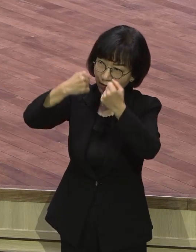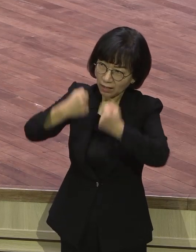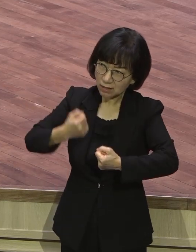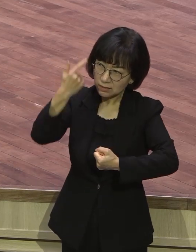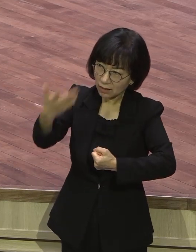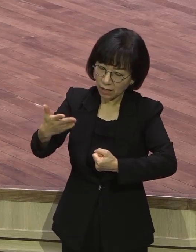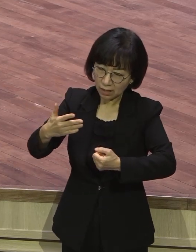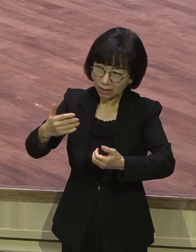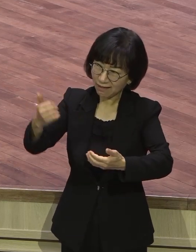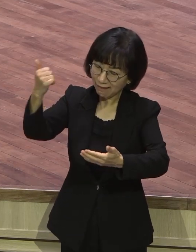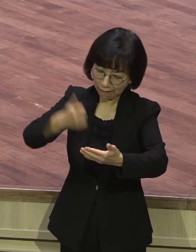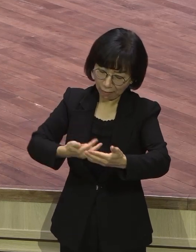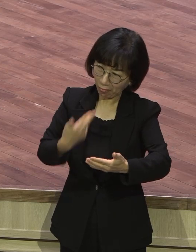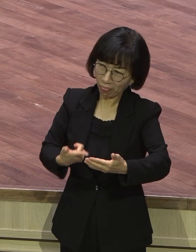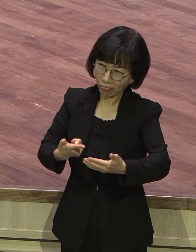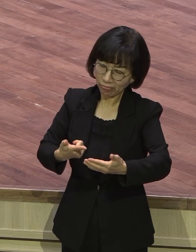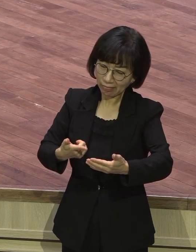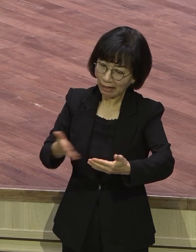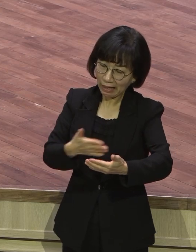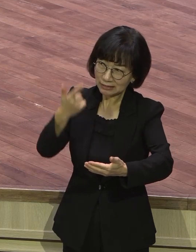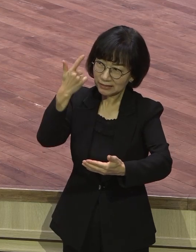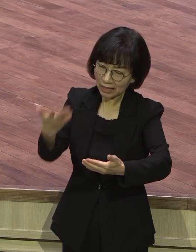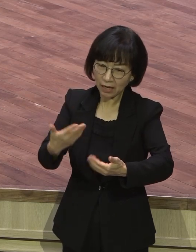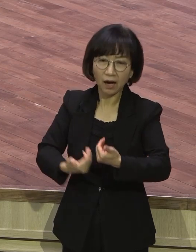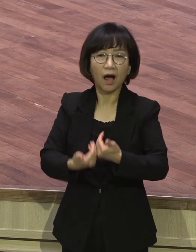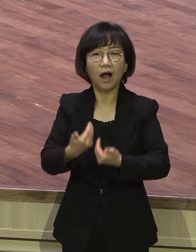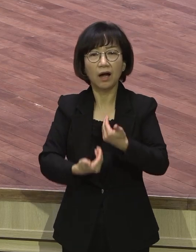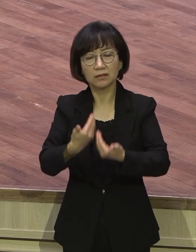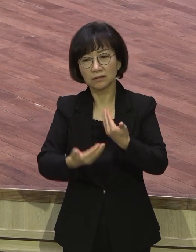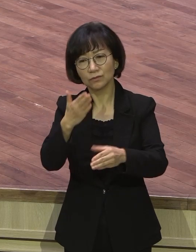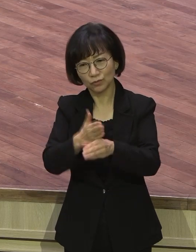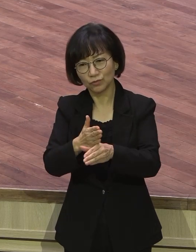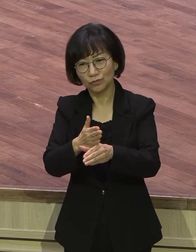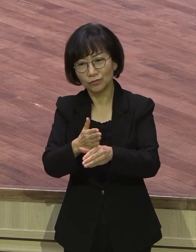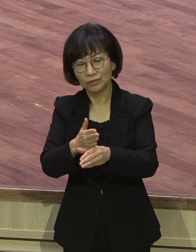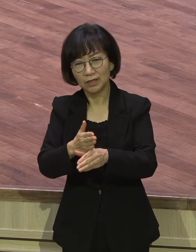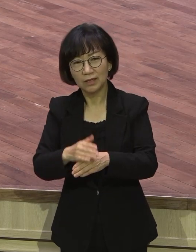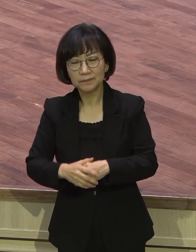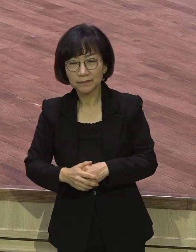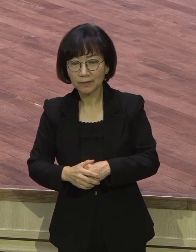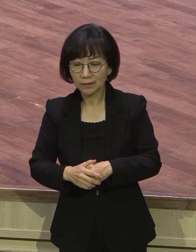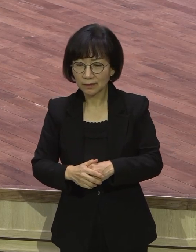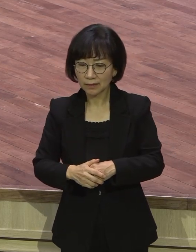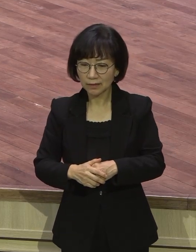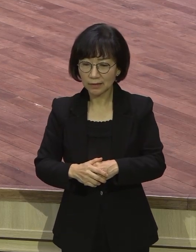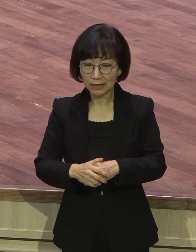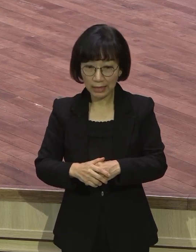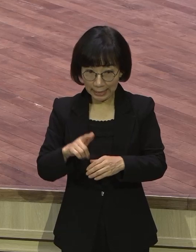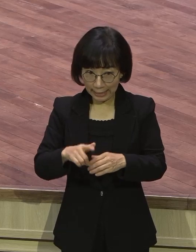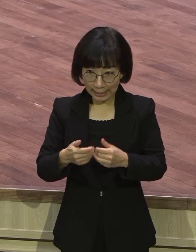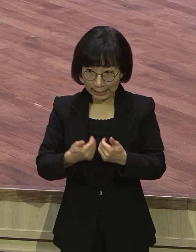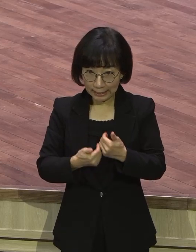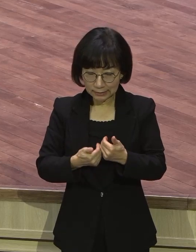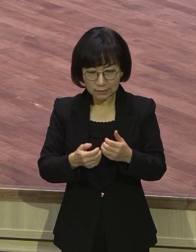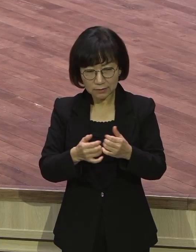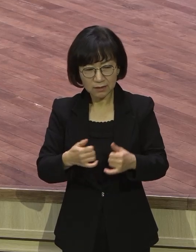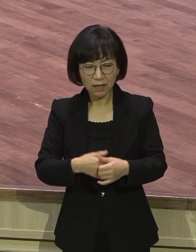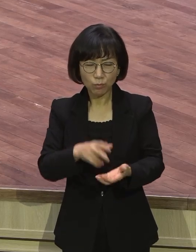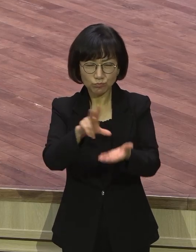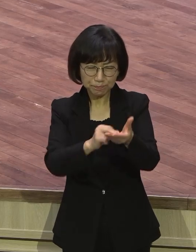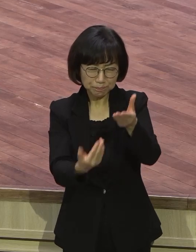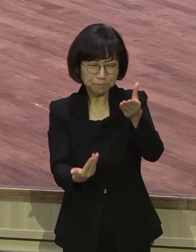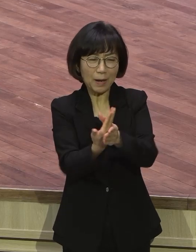상황 이런 사람들이 가장 큰 특징이 뭐예요 뭐 문제만 오면 하나님